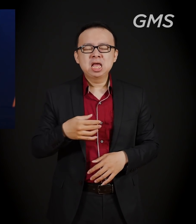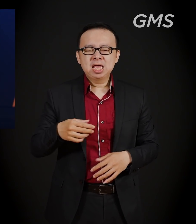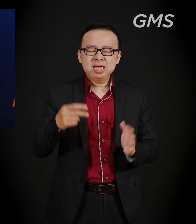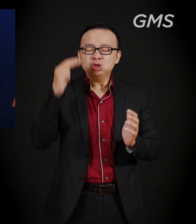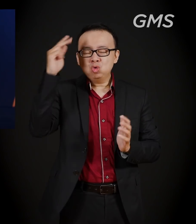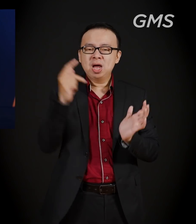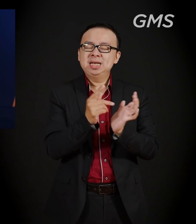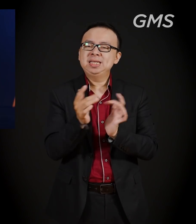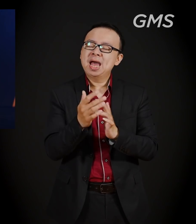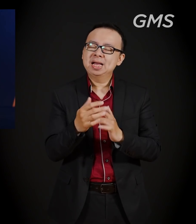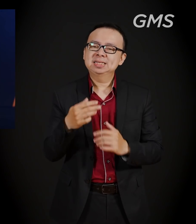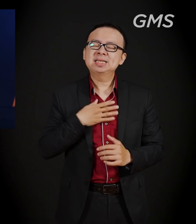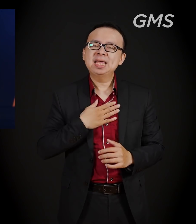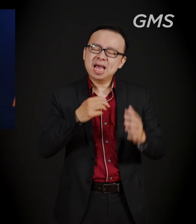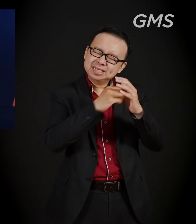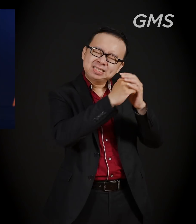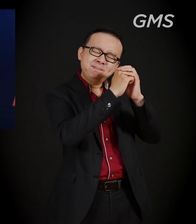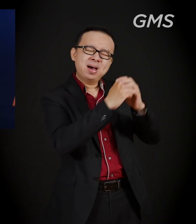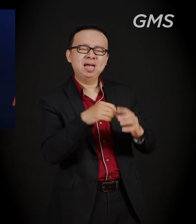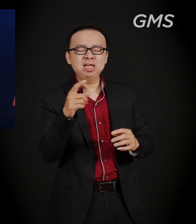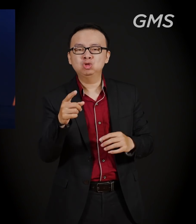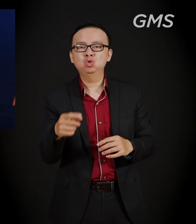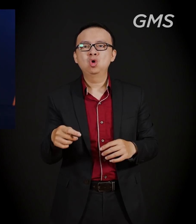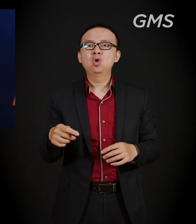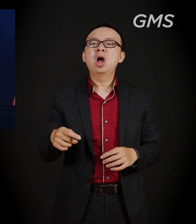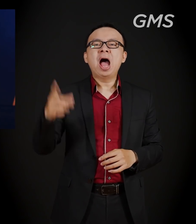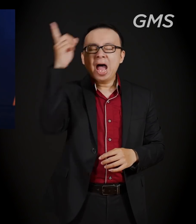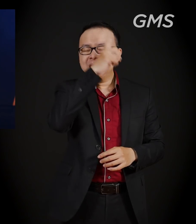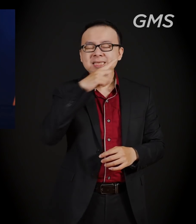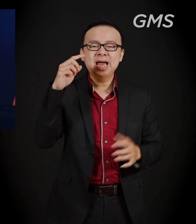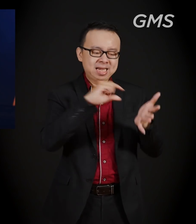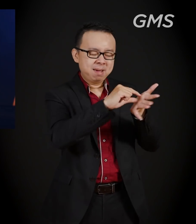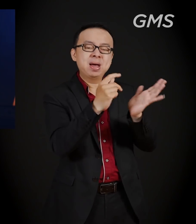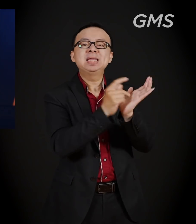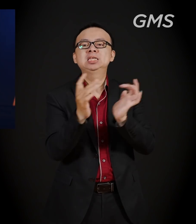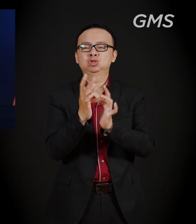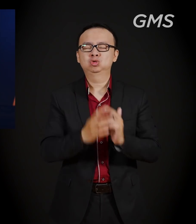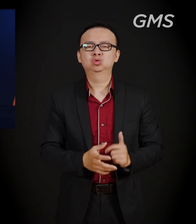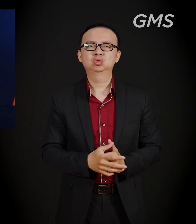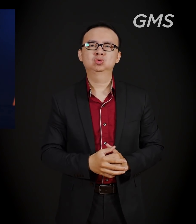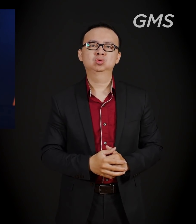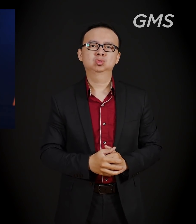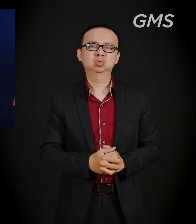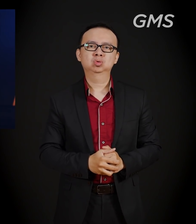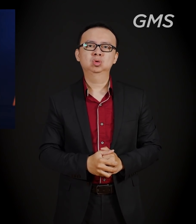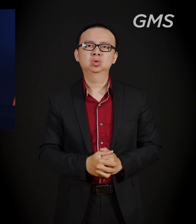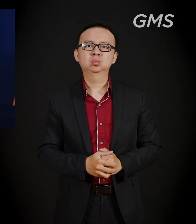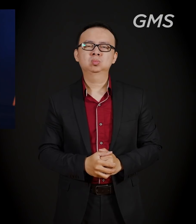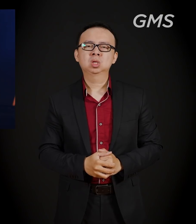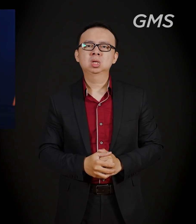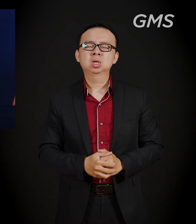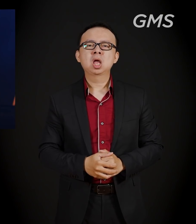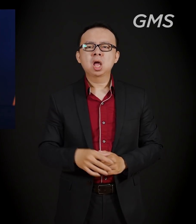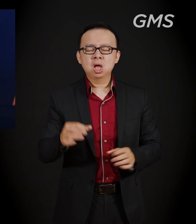Kristus. Di bawah kolong langit ini tidak ada nama lain yang olehnya manusia selamat. Kecuali di dalam nama Yesus. Engkau mau menolak, saya hanya